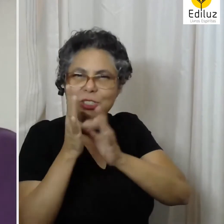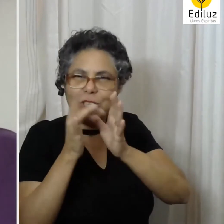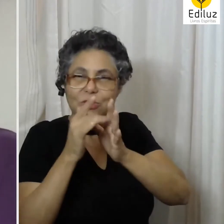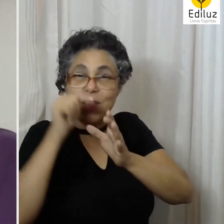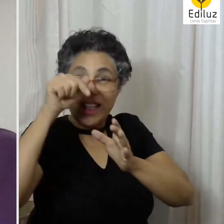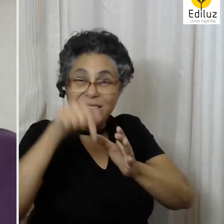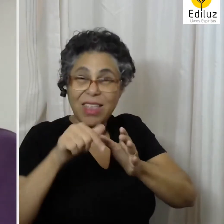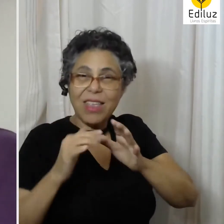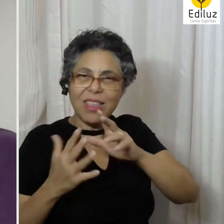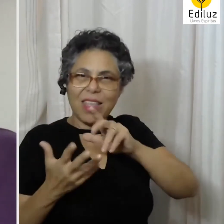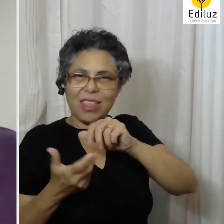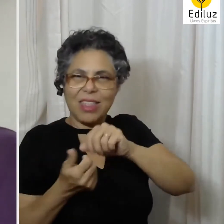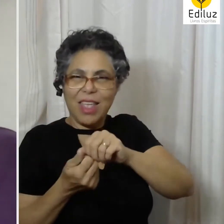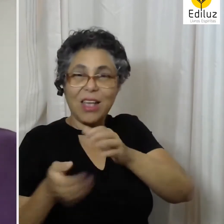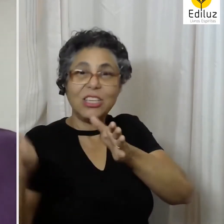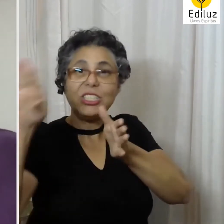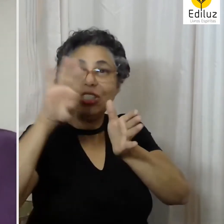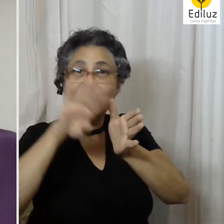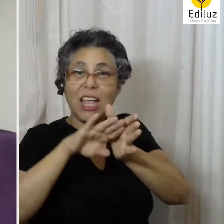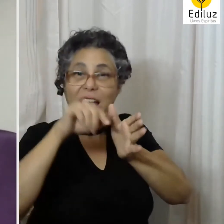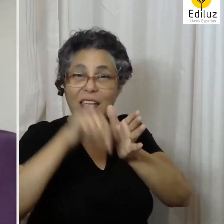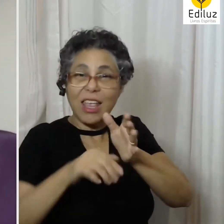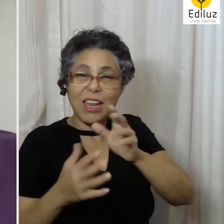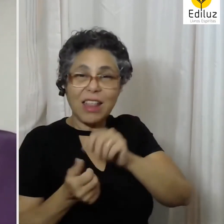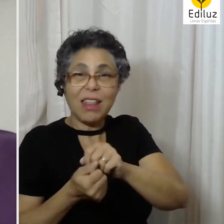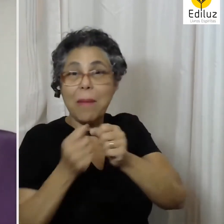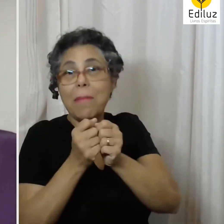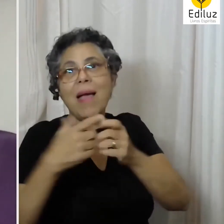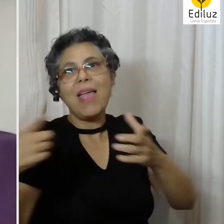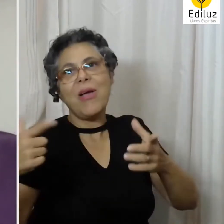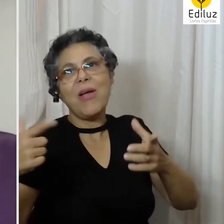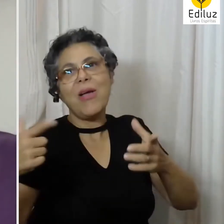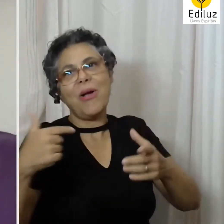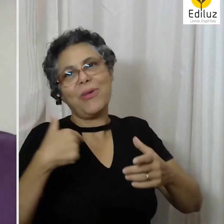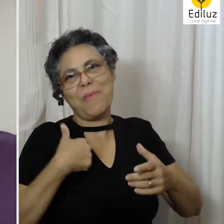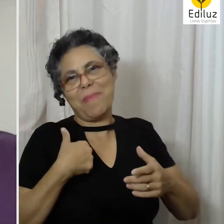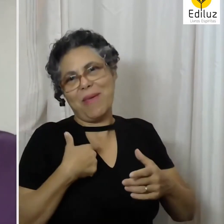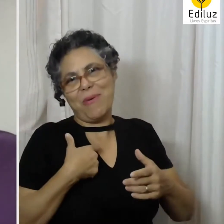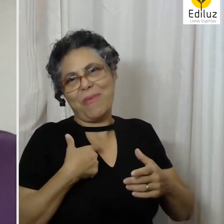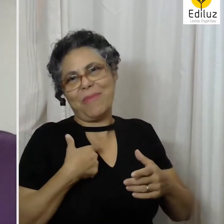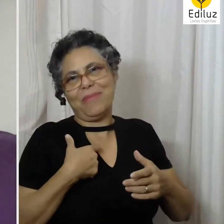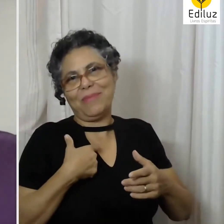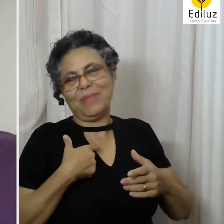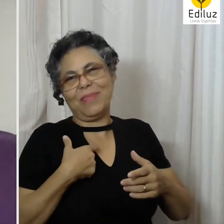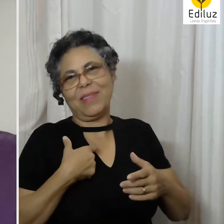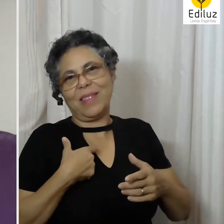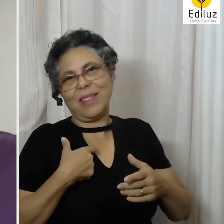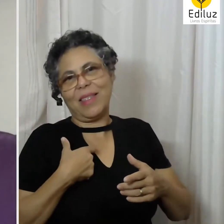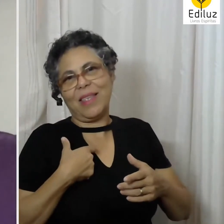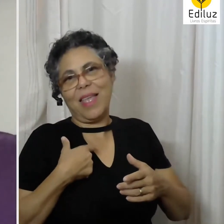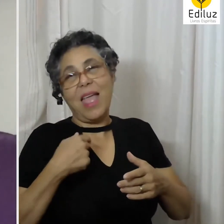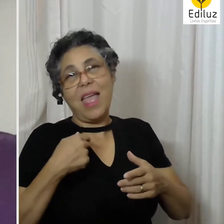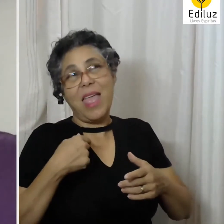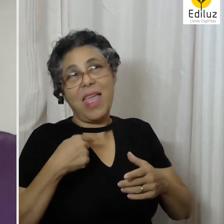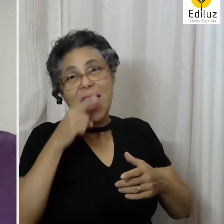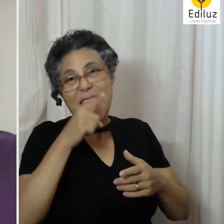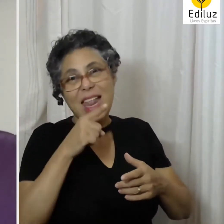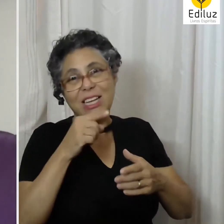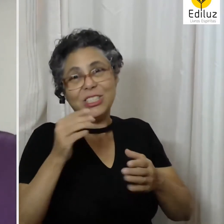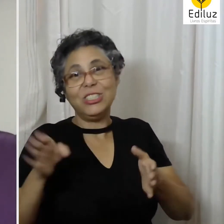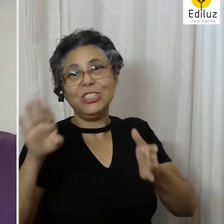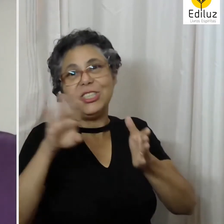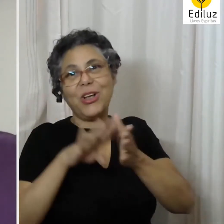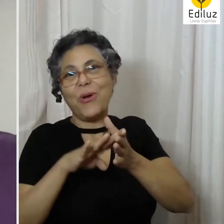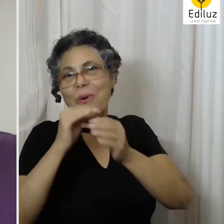Terra, é muito maior do que o meu. Lhe permitiu chegar ao ponto que chegou.